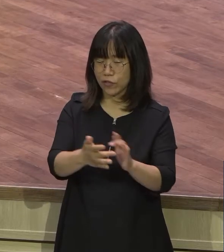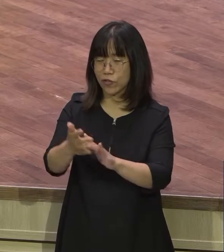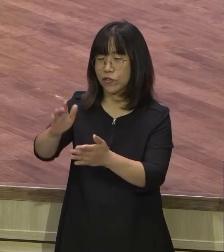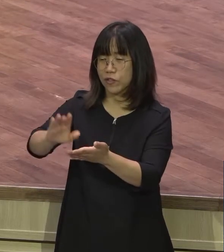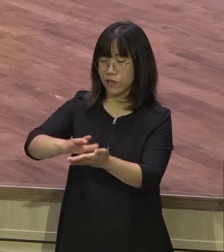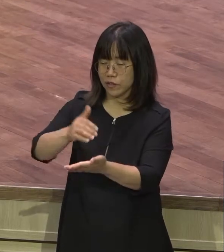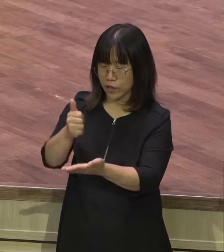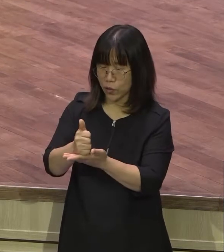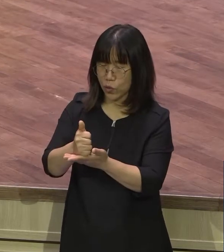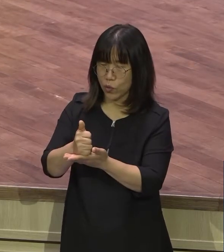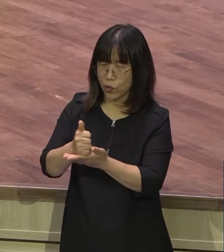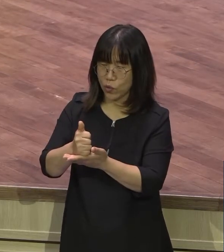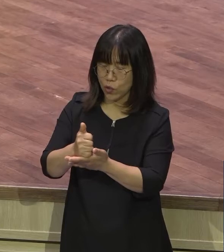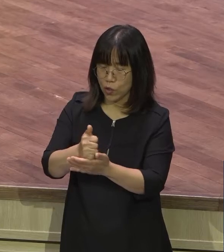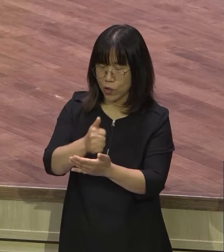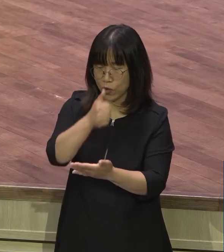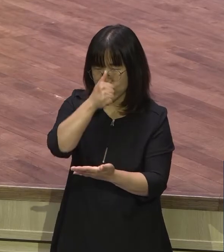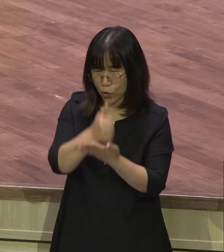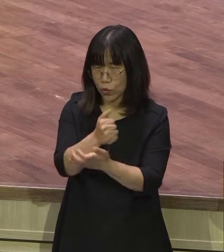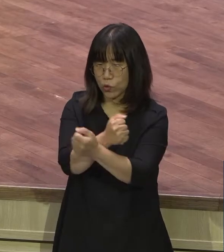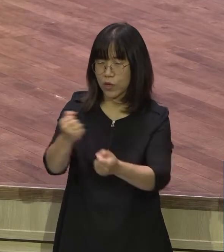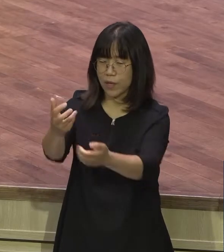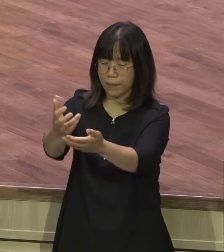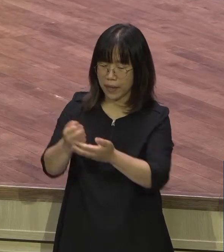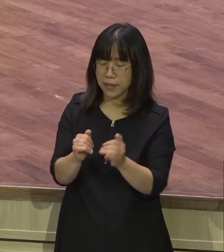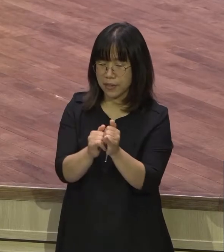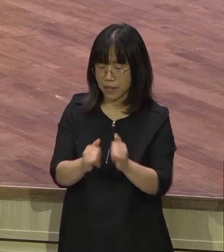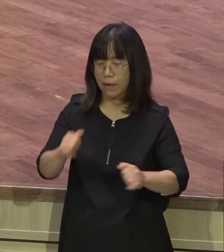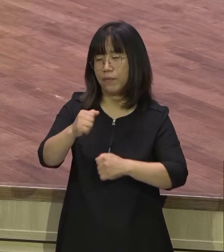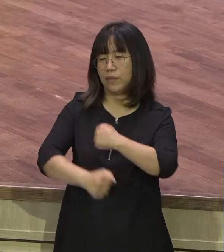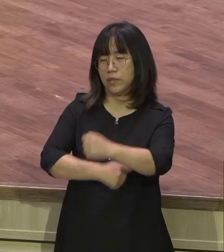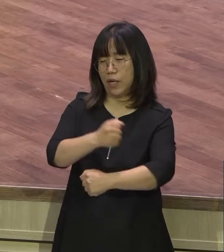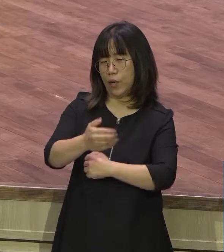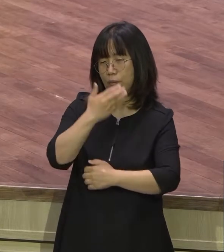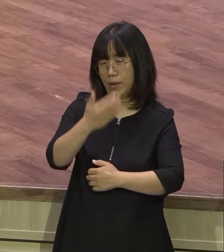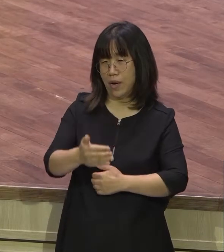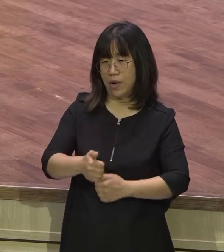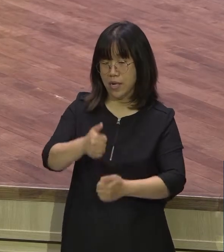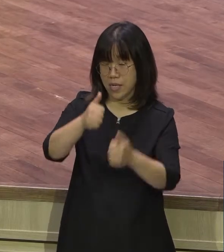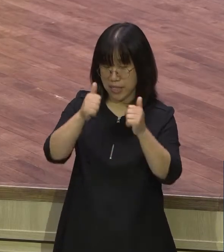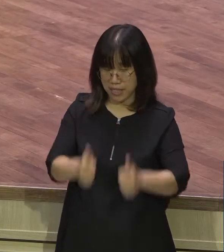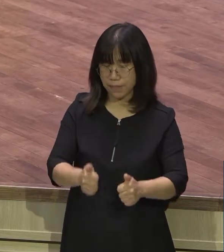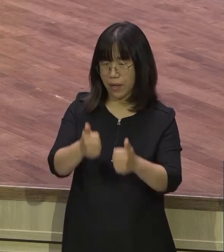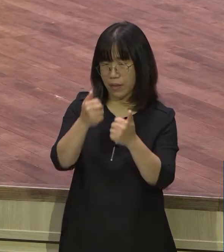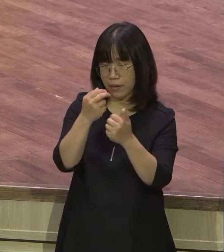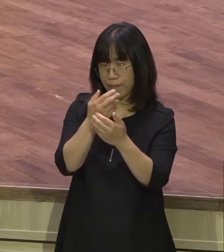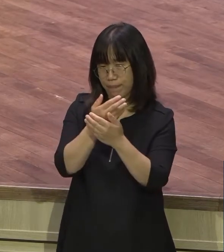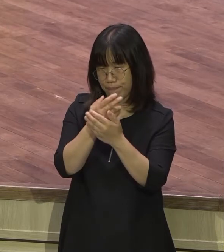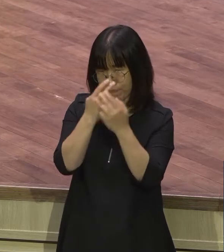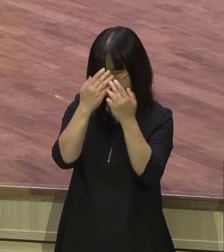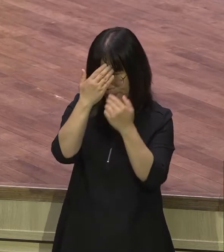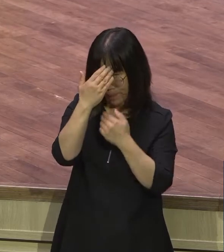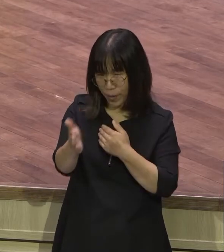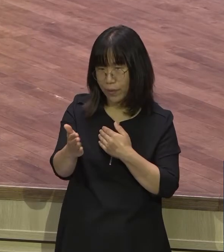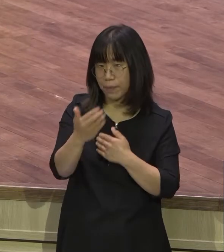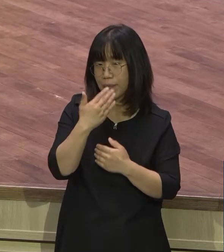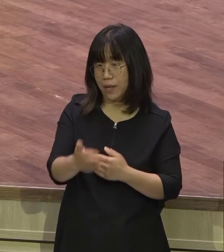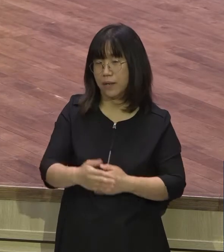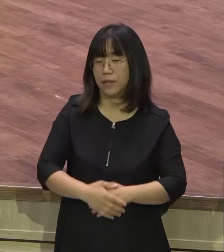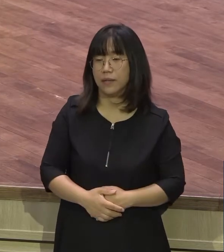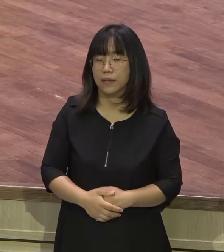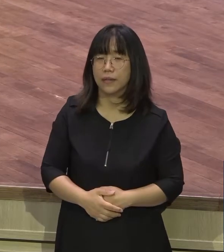그리스도로 인하여 속죄받은 사람만 심판이 없습니다 심판 받지 않아요 그래서